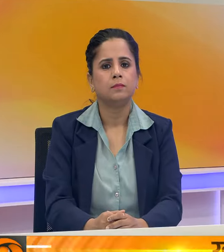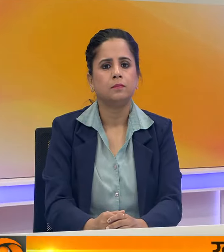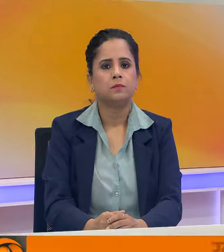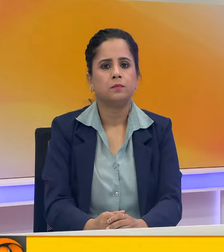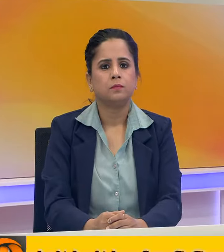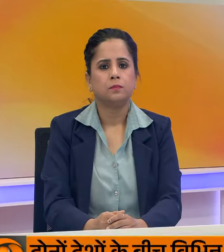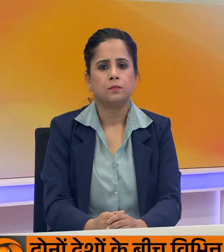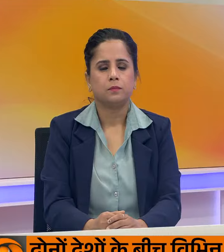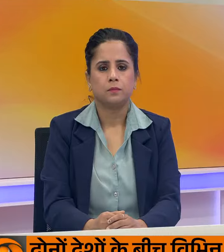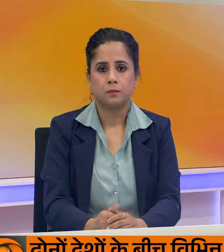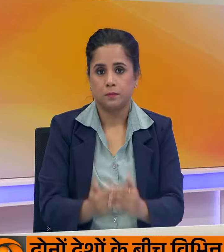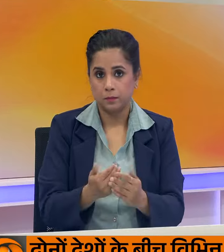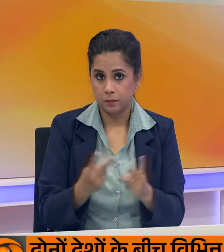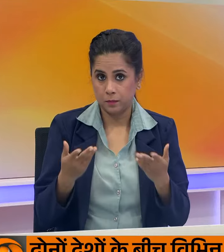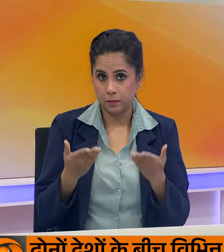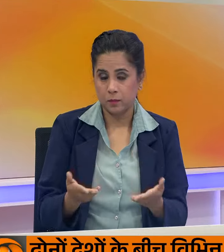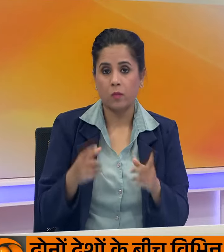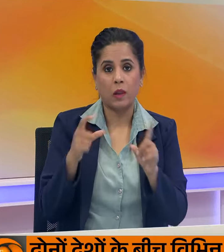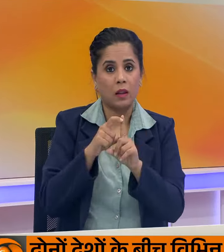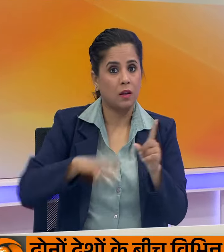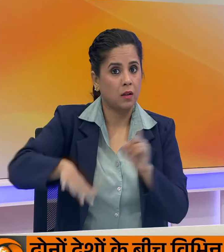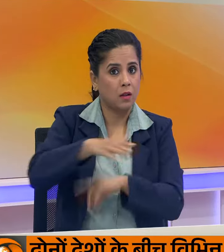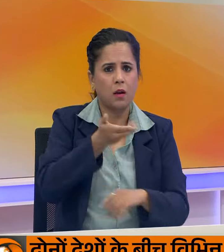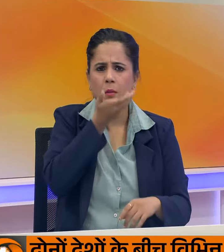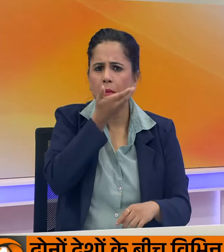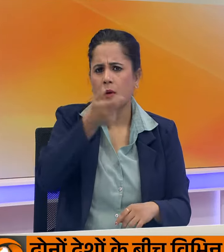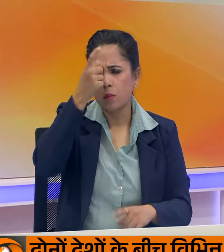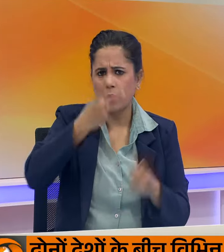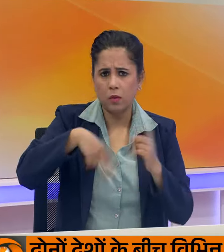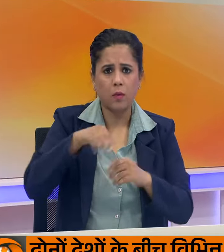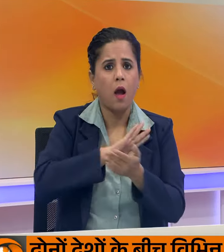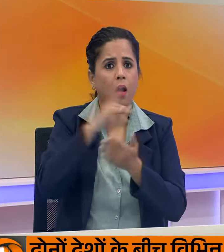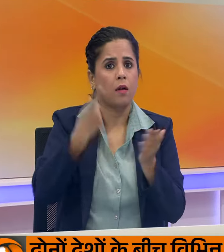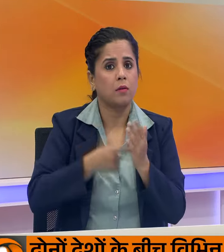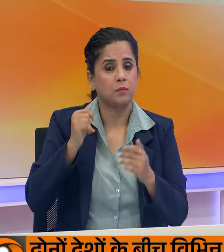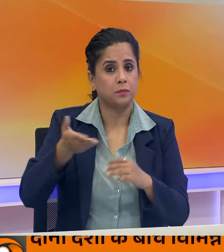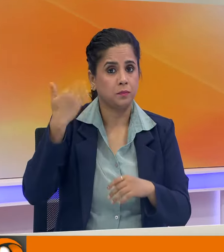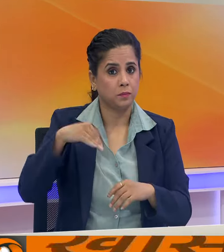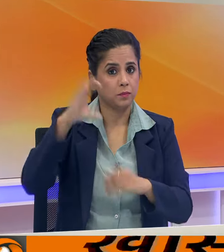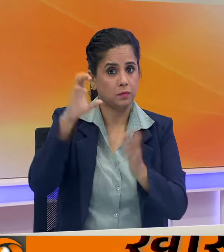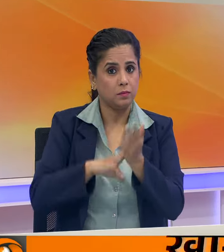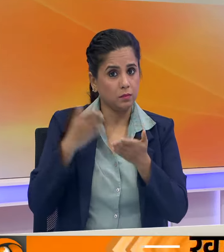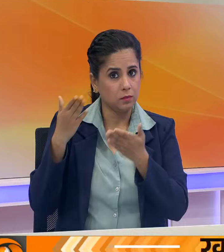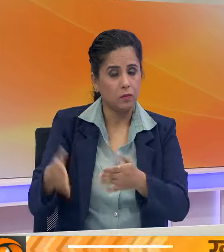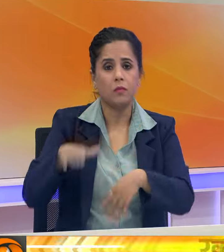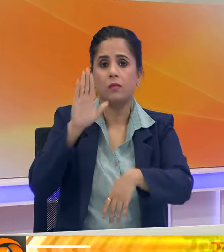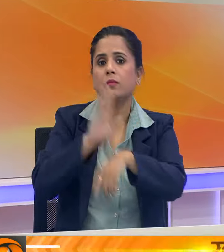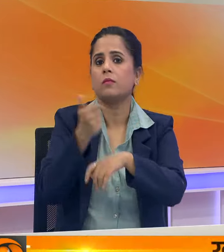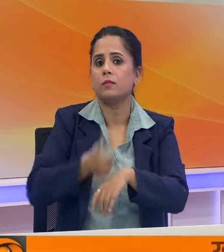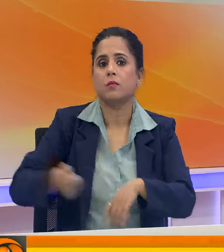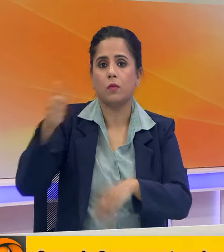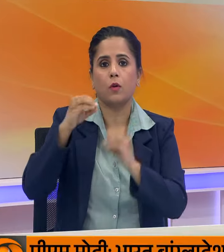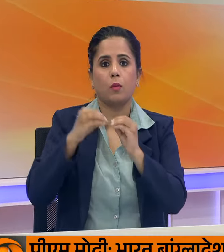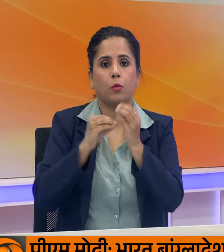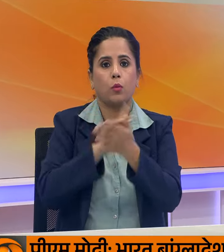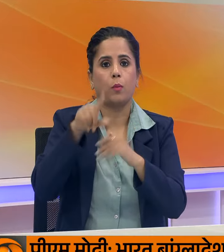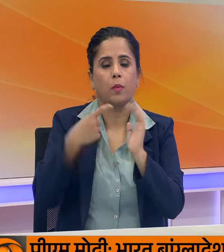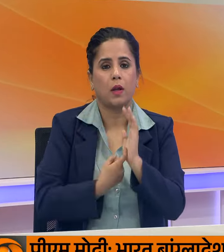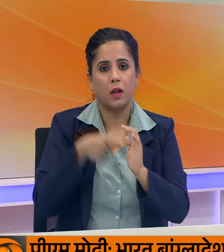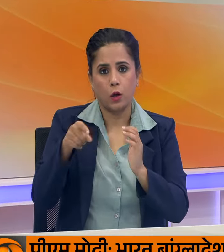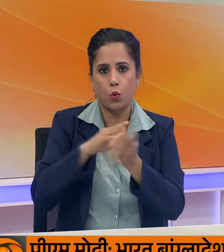दिल्ली और इस बीच दिल्ली में जल संकट पर हरियाणा के पूर्व मुख्यमंत्री और कांग्रेस नेता भूपेंद्र